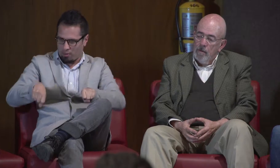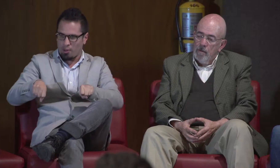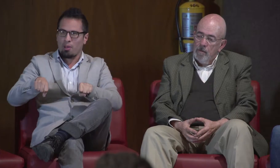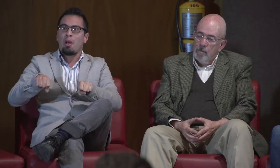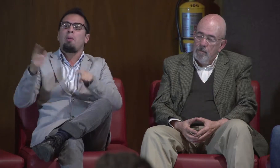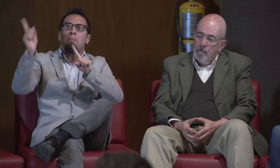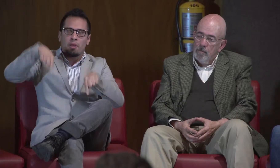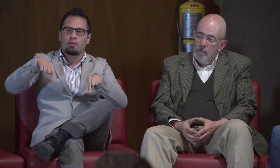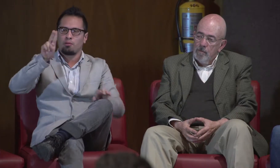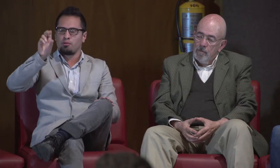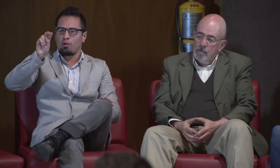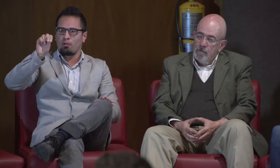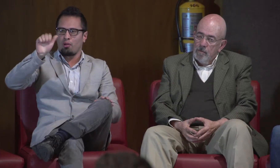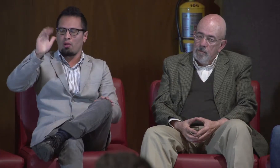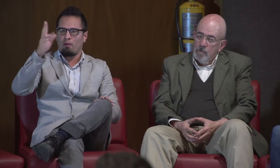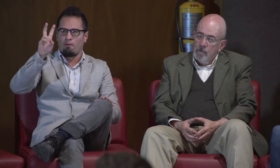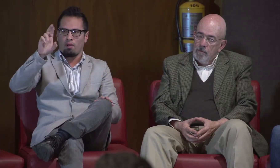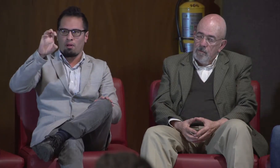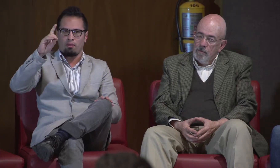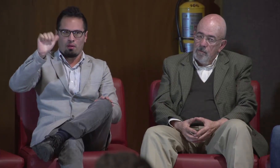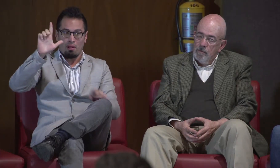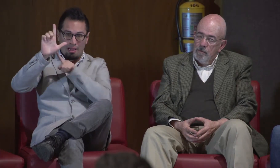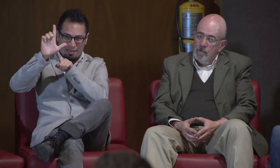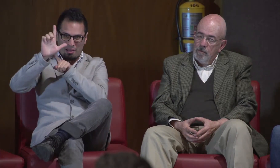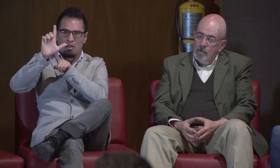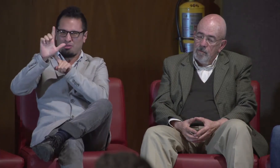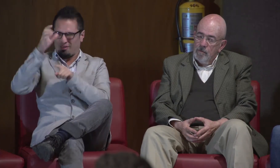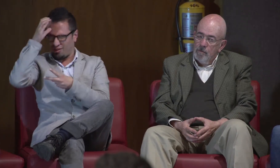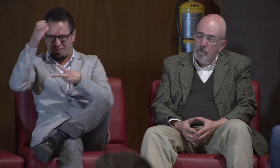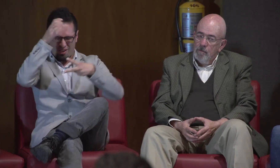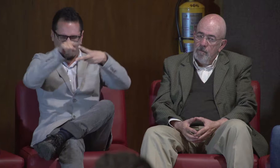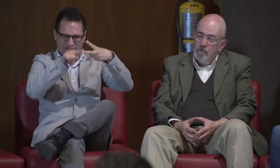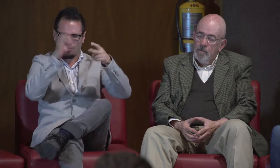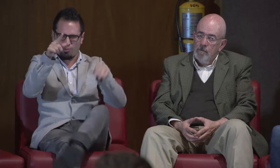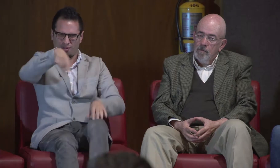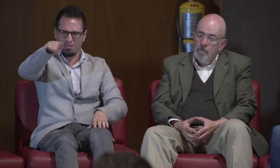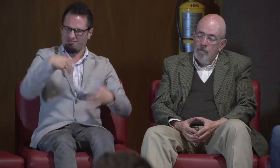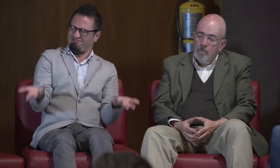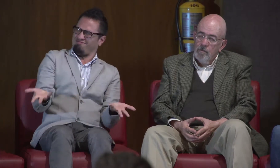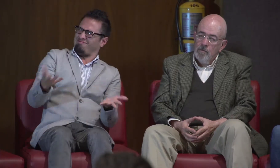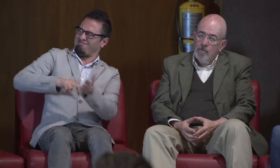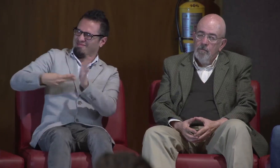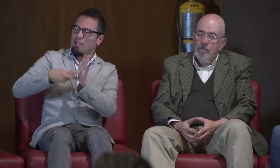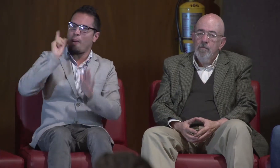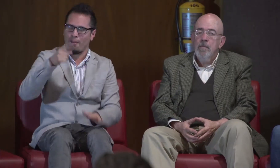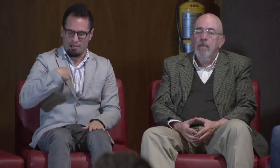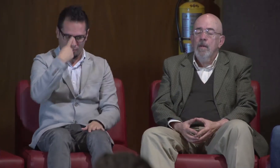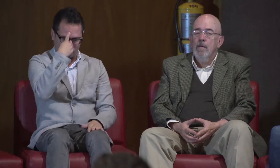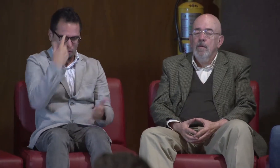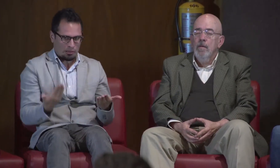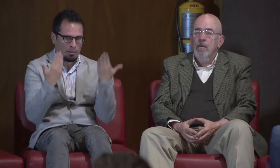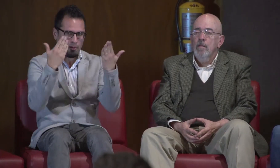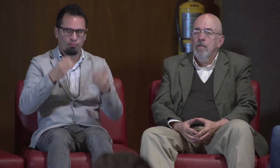generó mucho debate y mucha reflexión. También otra palabra, por ejemplo, zona veredal. Realmente esas dos palabras,